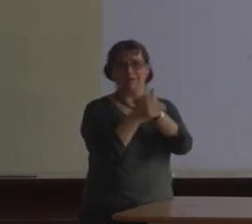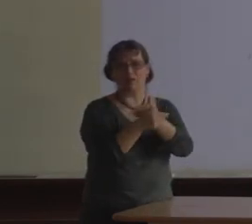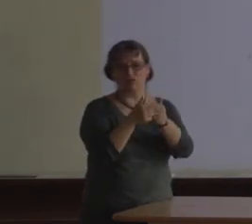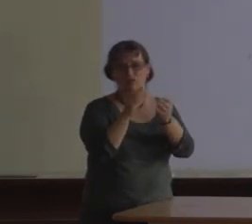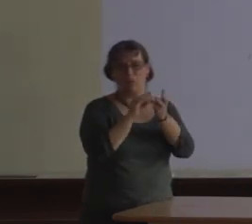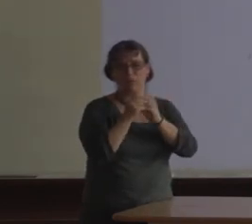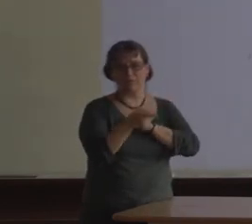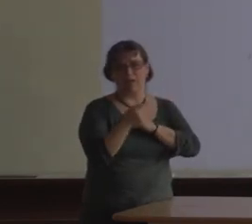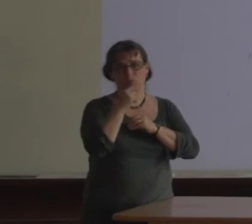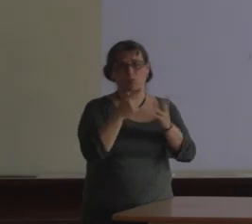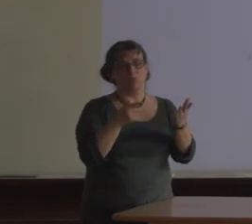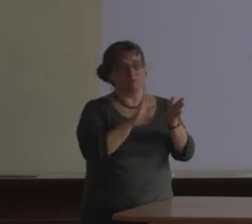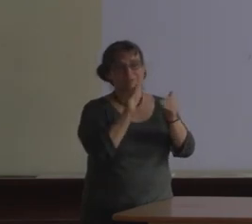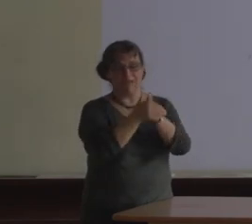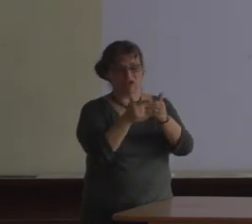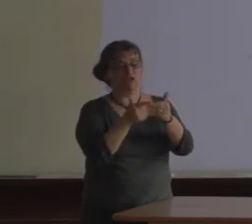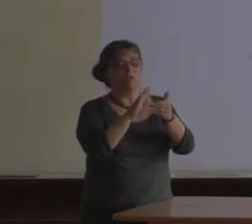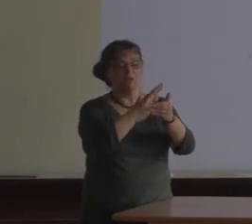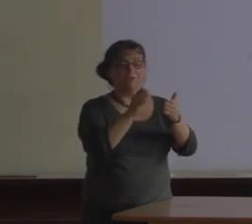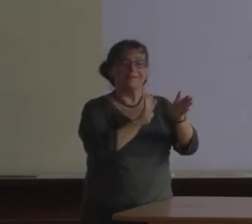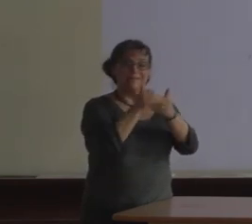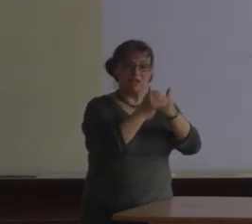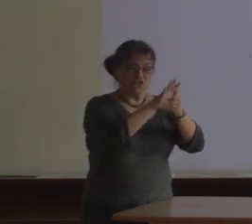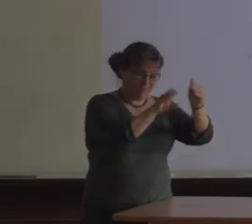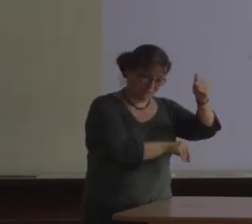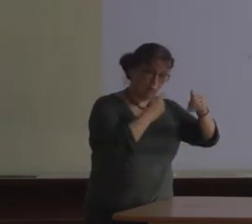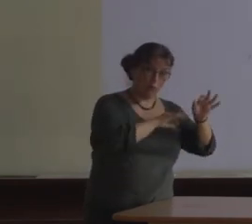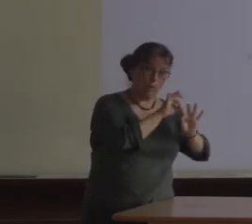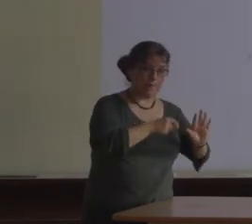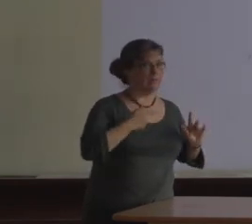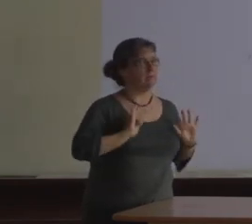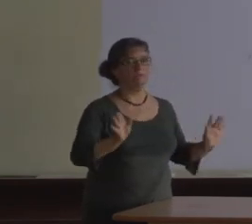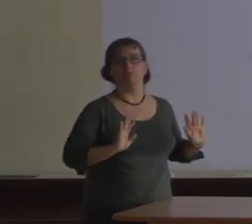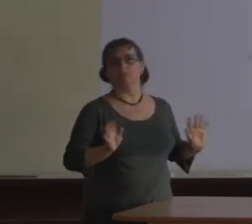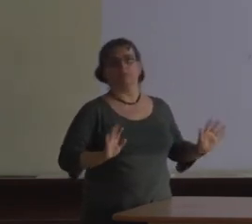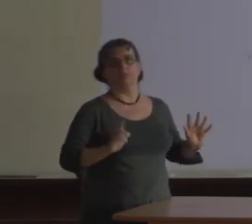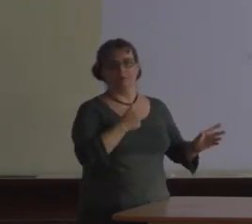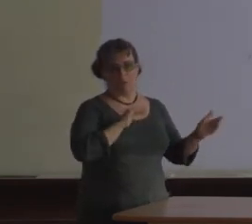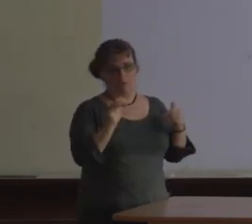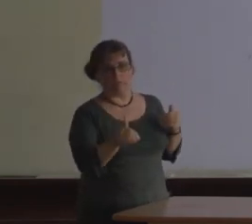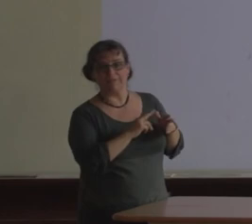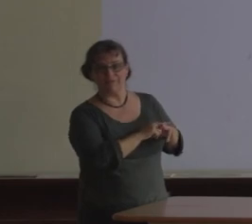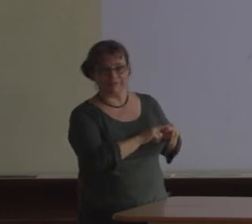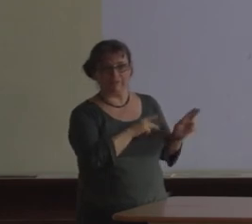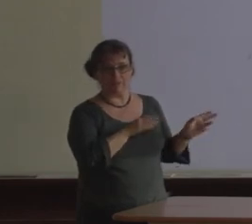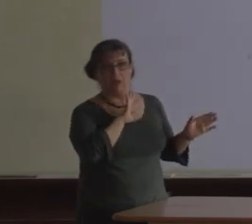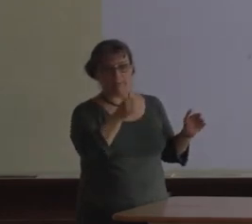cache en paramètres, il faut passer un truc vide. Et après, tu testes dans ton code si c'est vide, parce que là, tu fais un verbe.